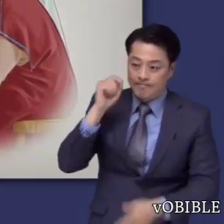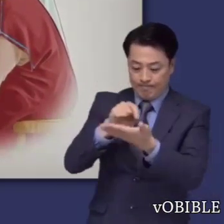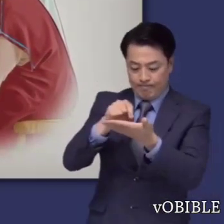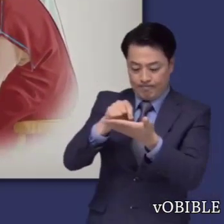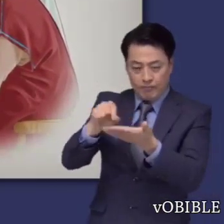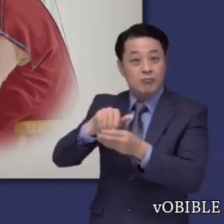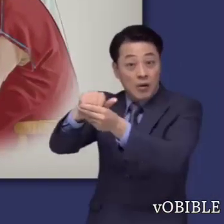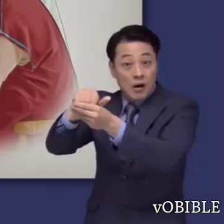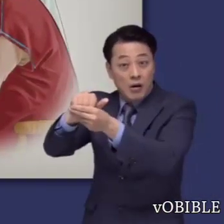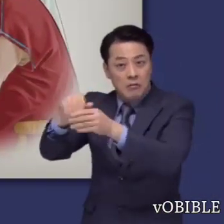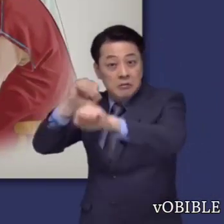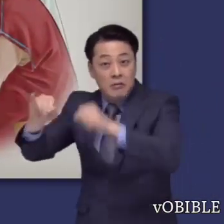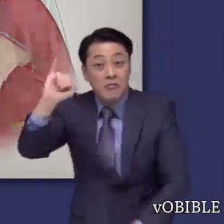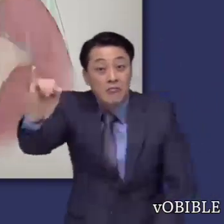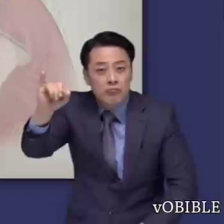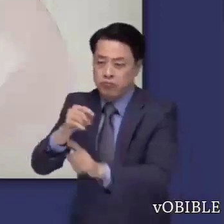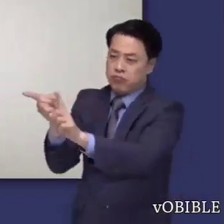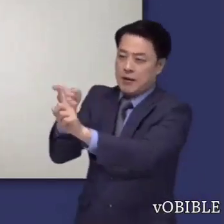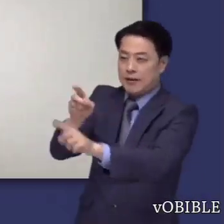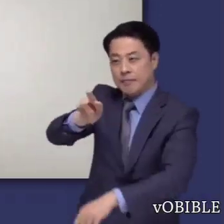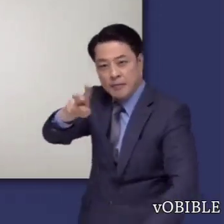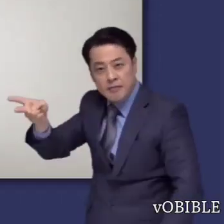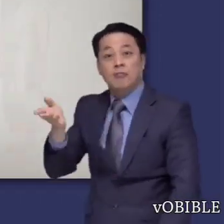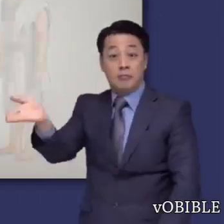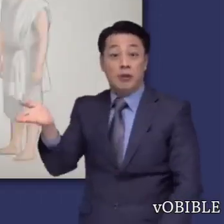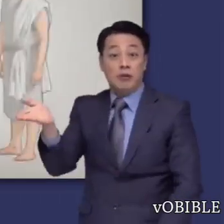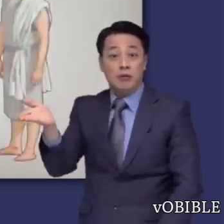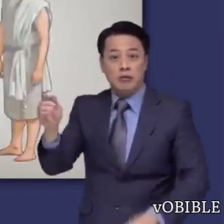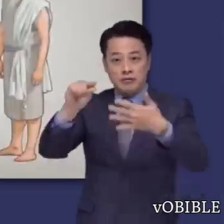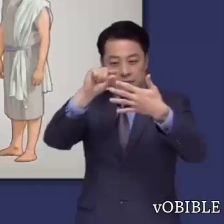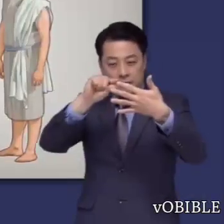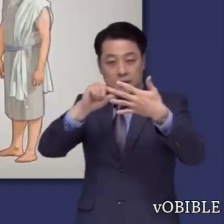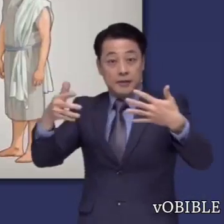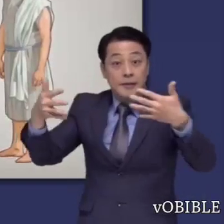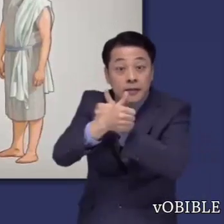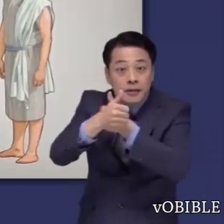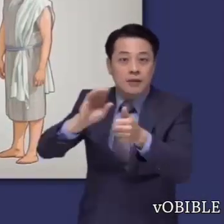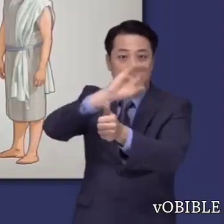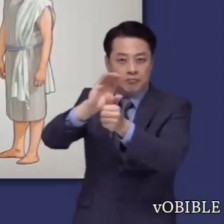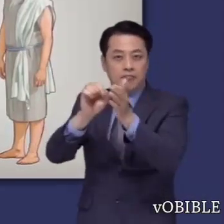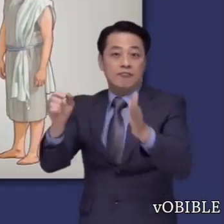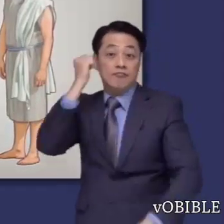保罗吩咐提多留在克里特，纠正会众里的问题。他也吩咐提多